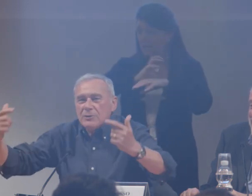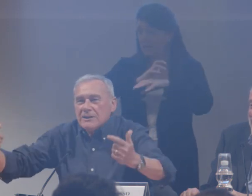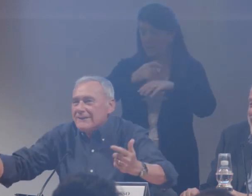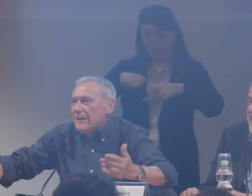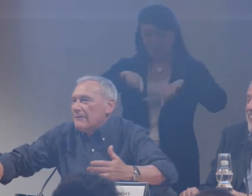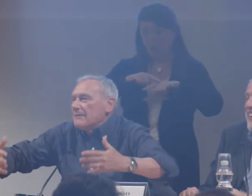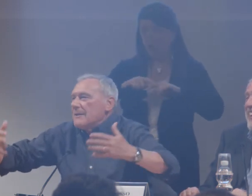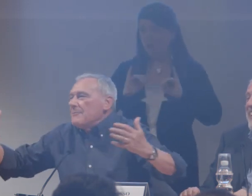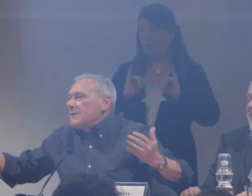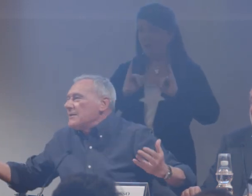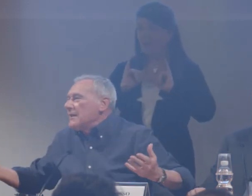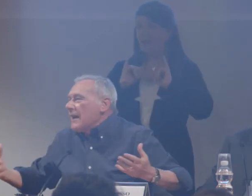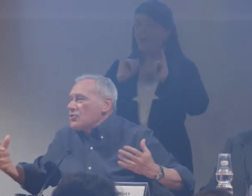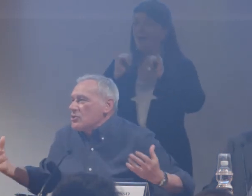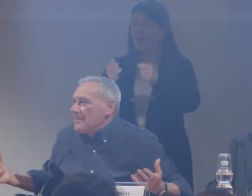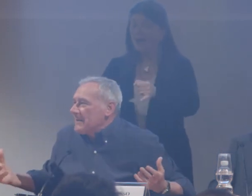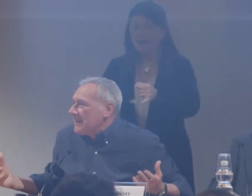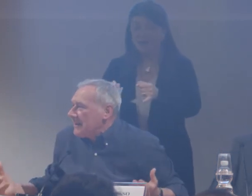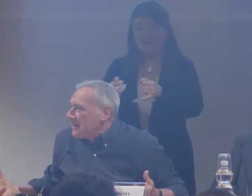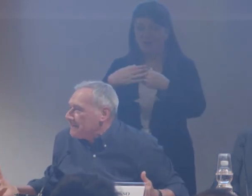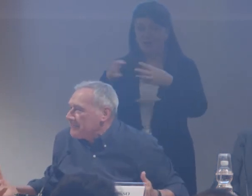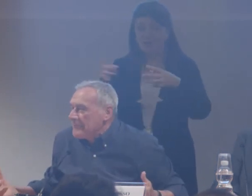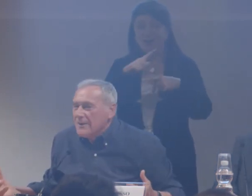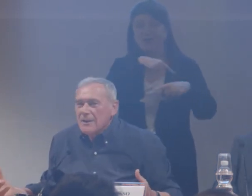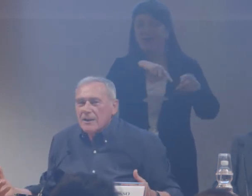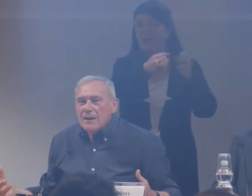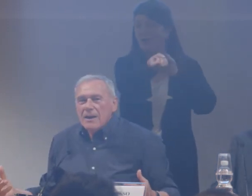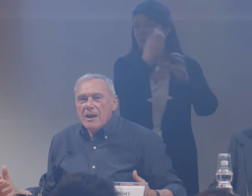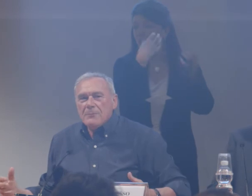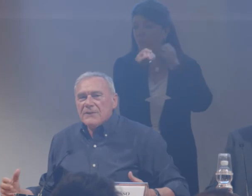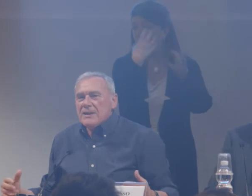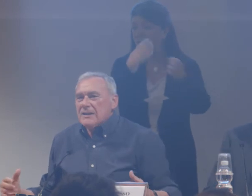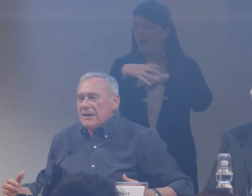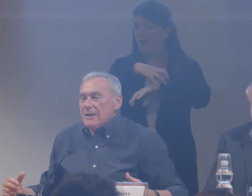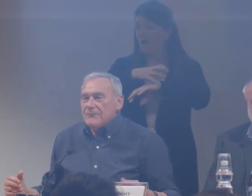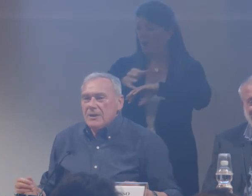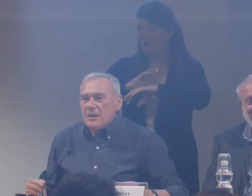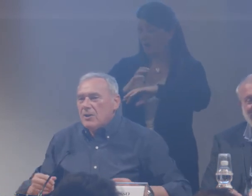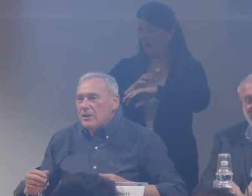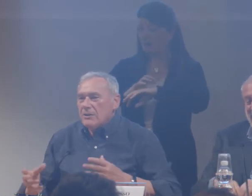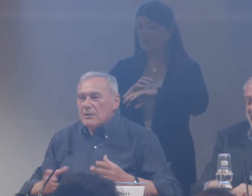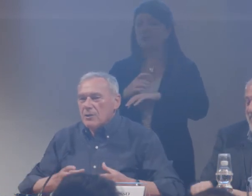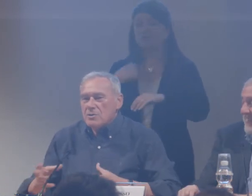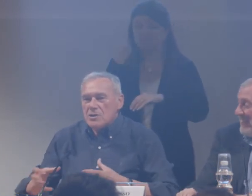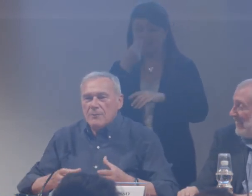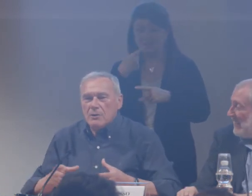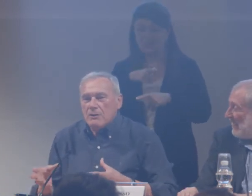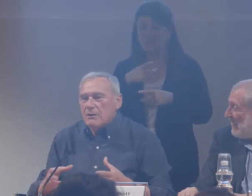nella protesta, riempiti di lanci di mandarini. E il presidente, allora